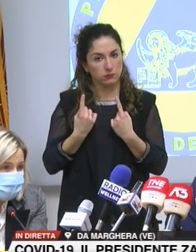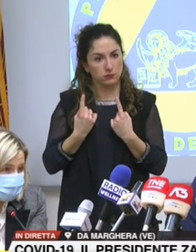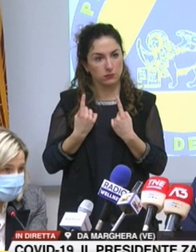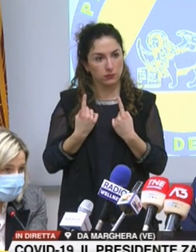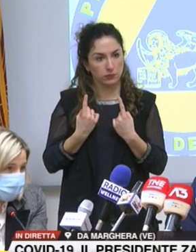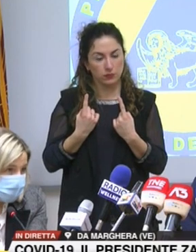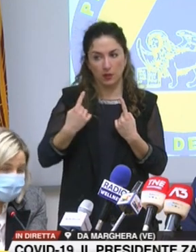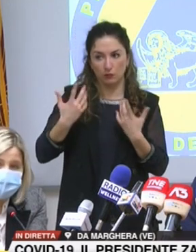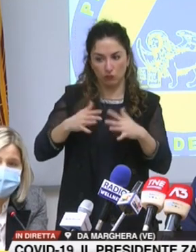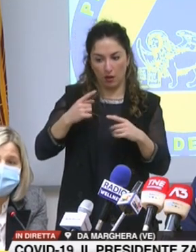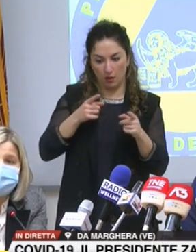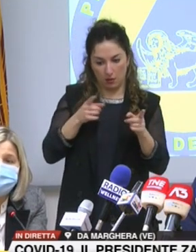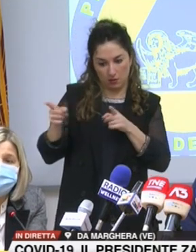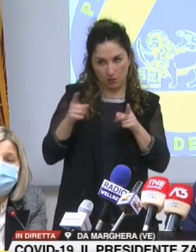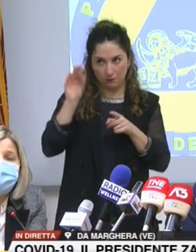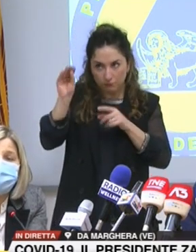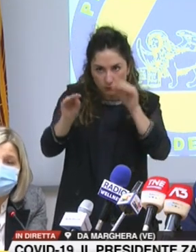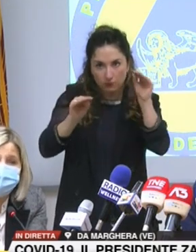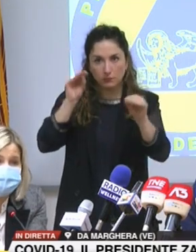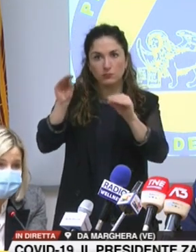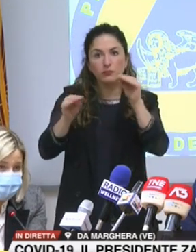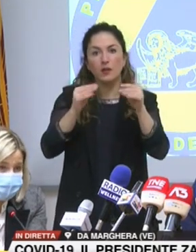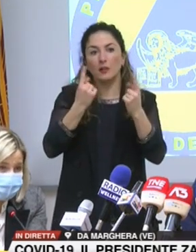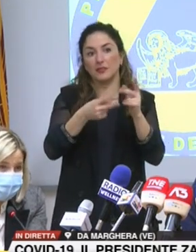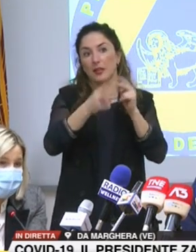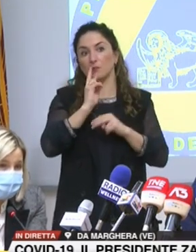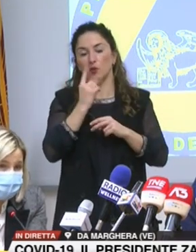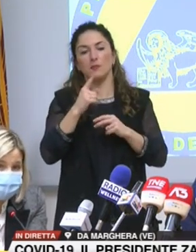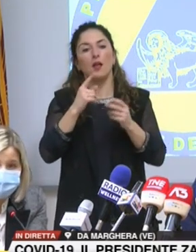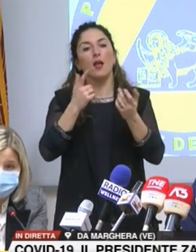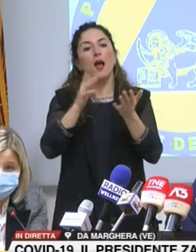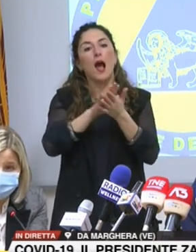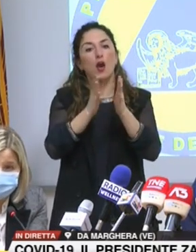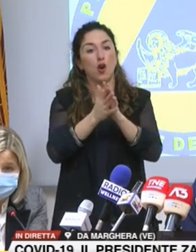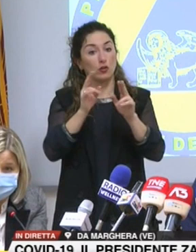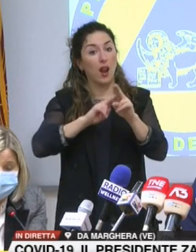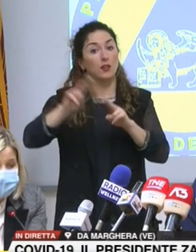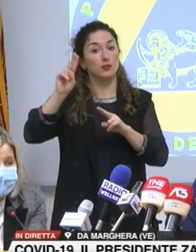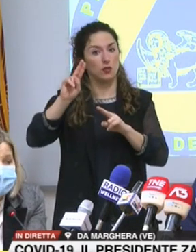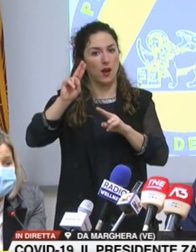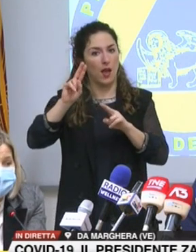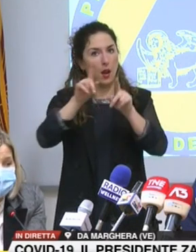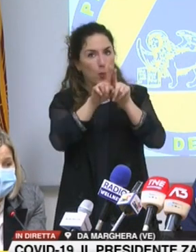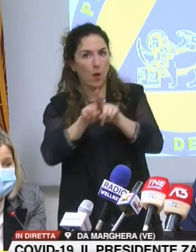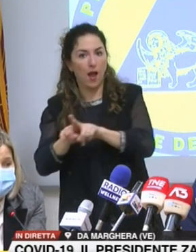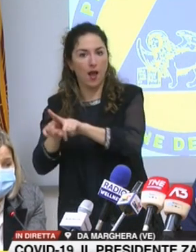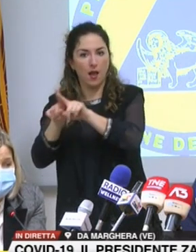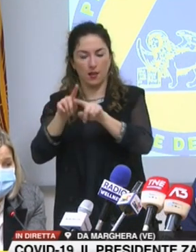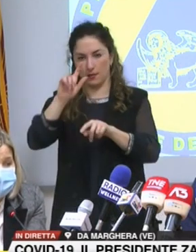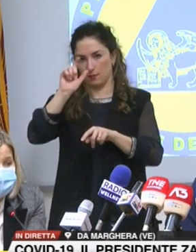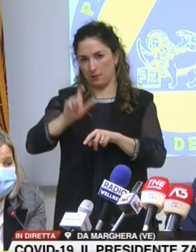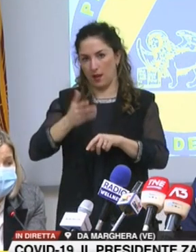in questi giorni, quindi aspettiamo di un accordo nazionale uniforme per tutto il paese. Mi dicono che